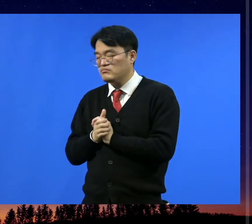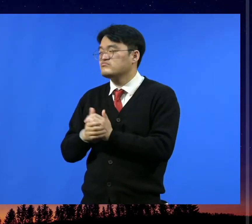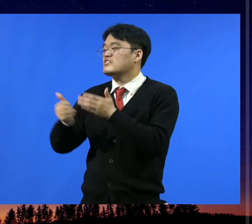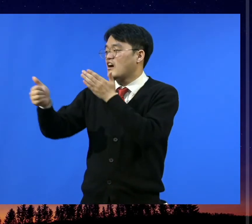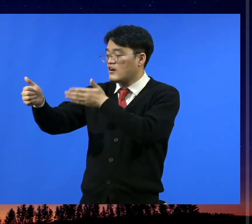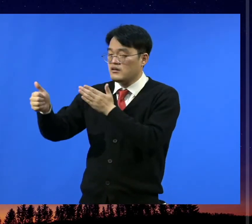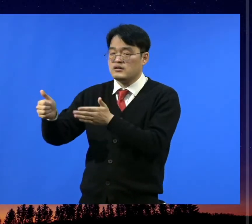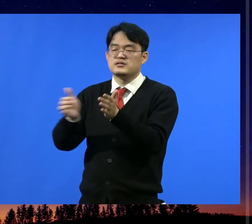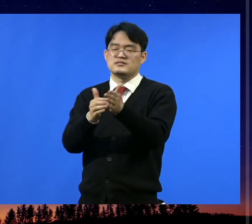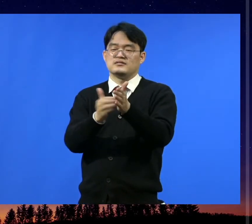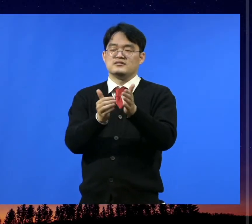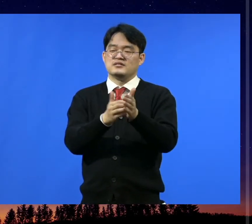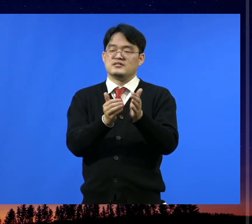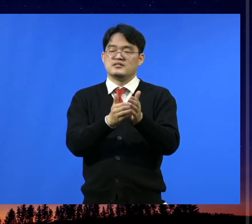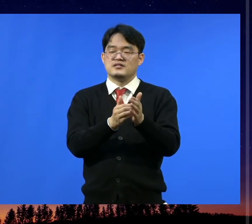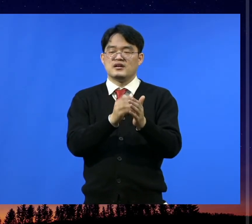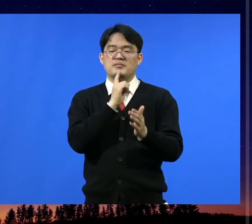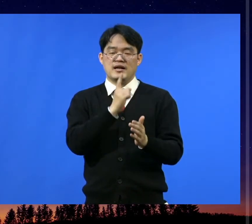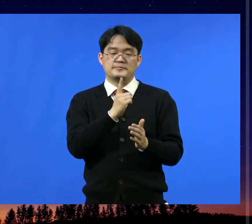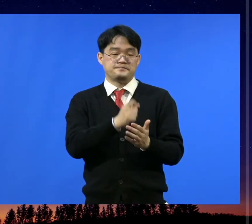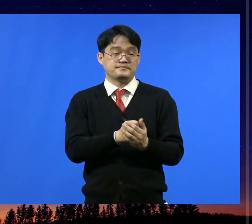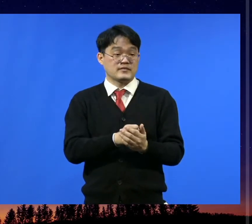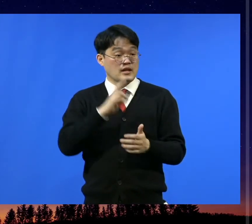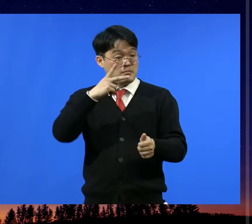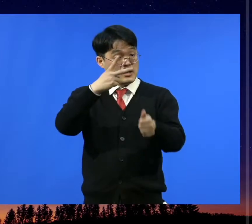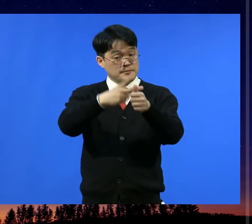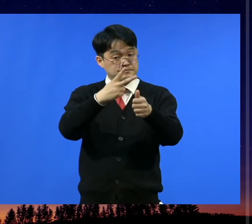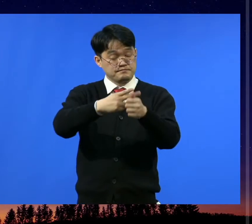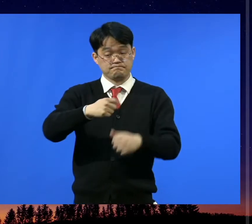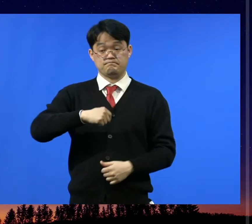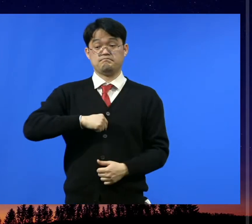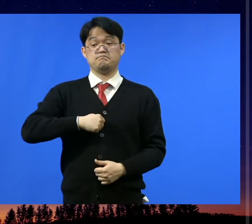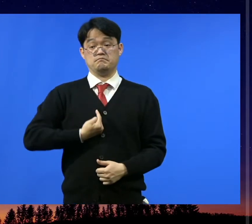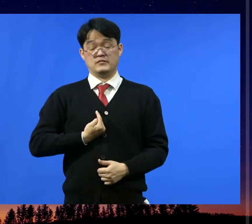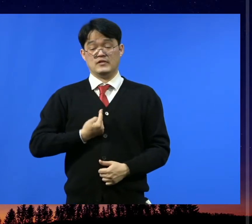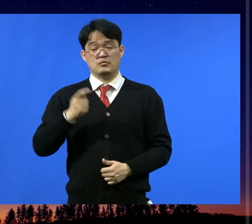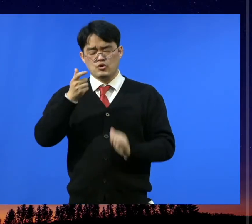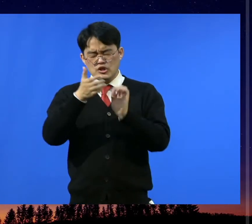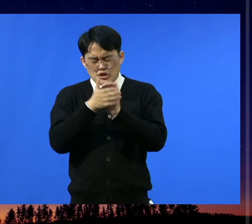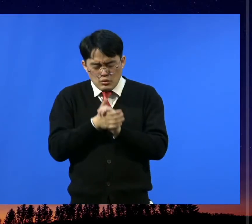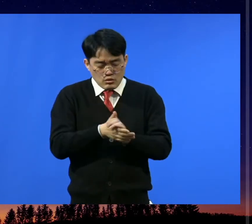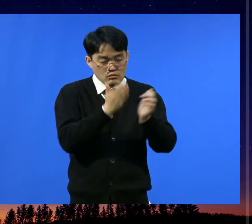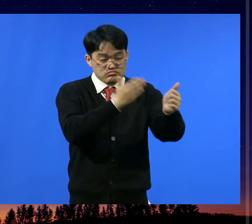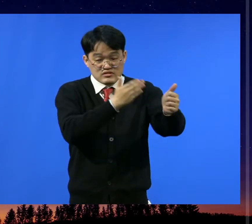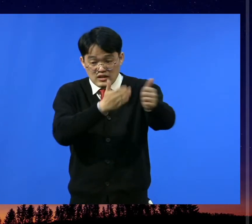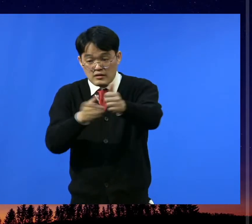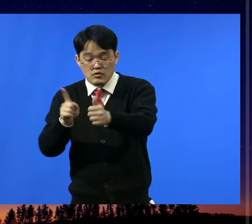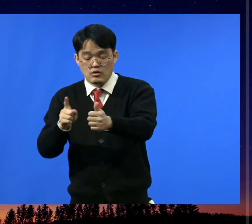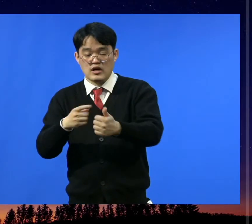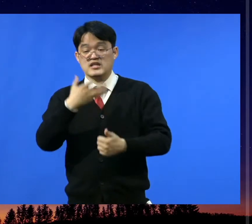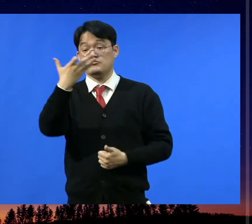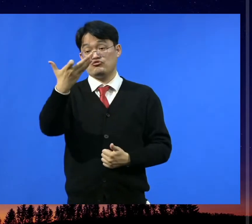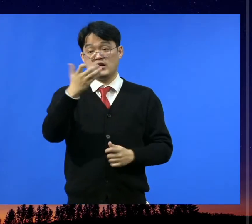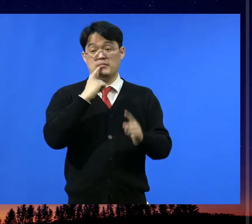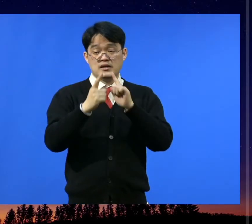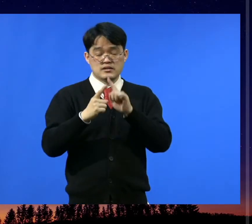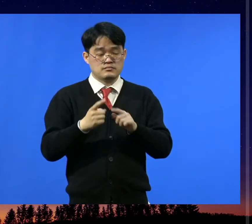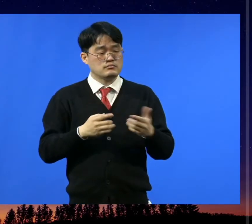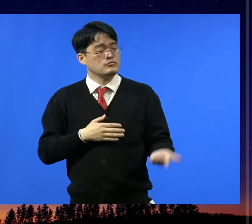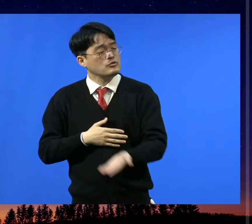오늘 바울은 이제 바울 자신도 기도의 제목을 부탁하죠. 어떤 수준입니까? 보십시오. 19절에 보면 또 나를 위하여 구할